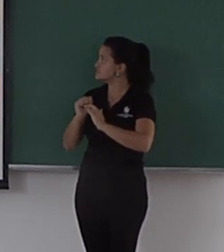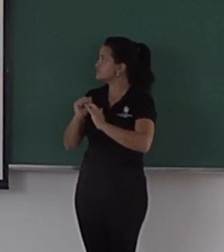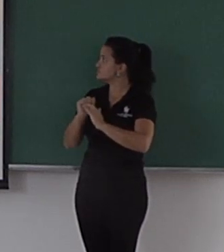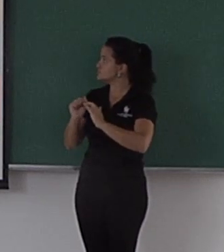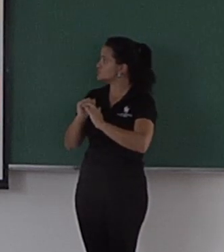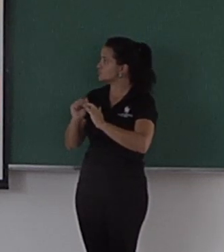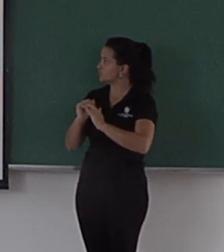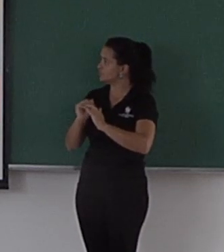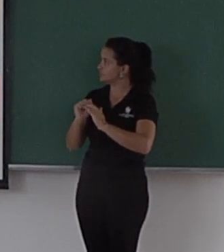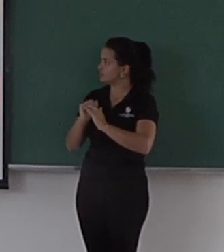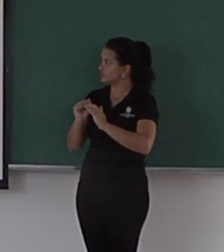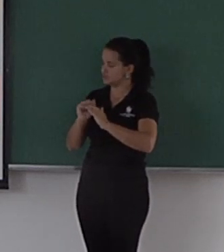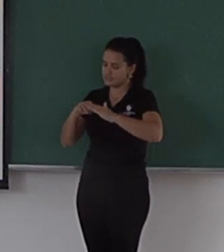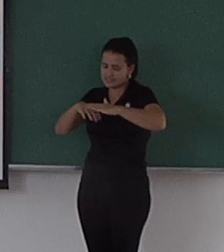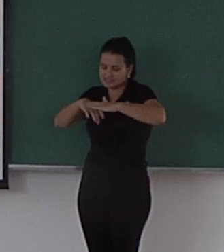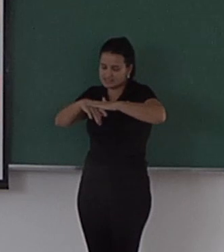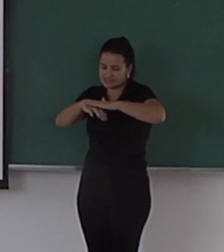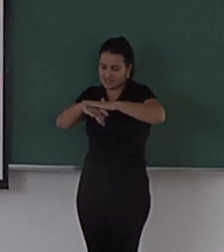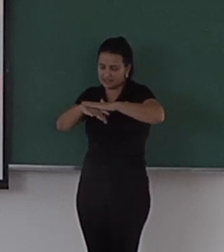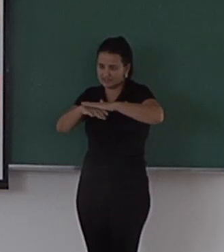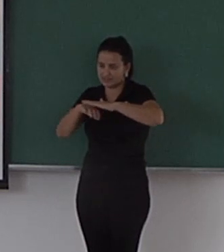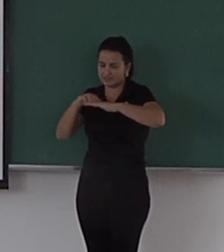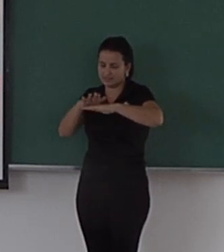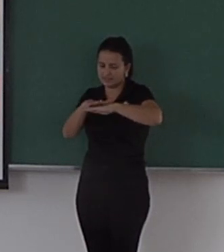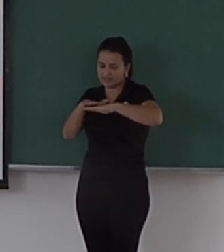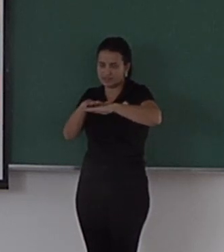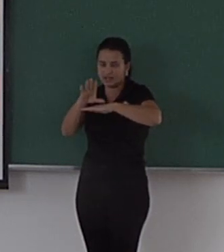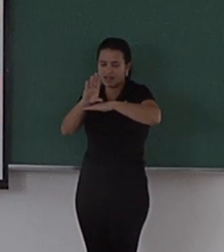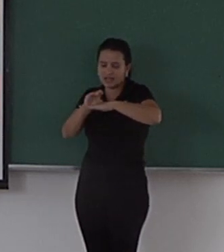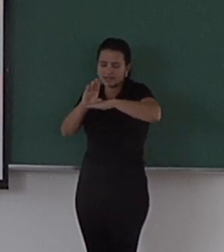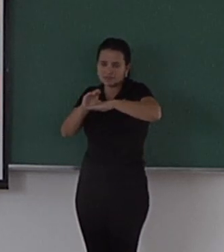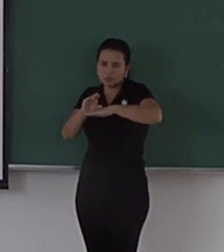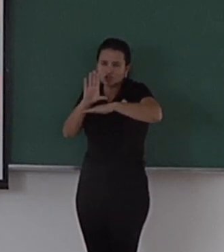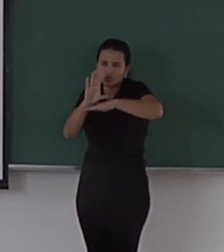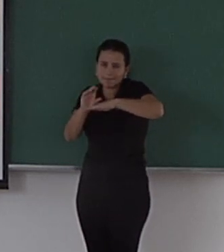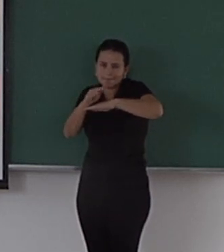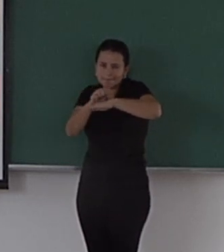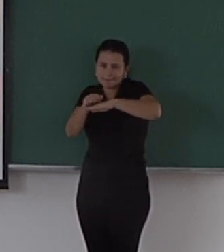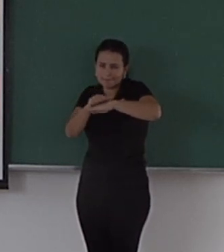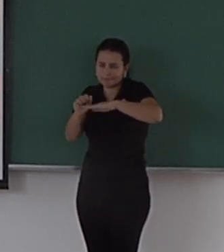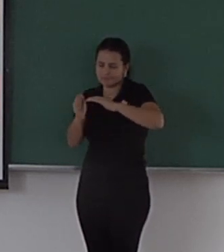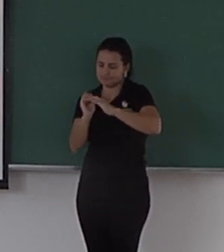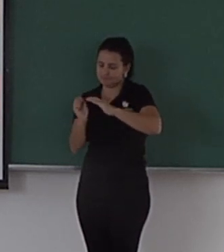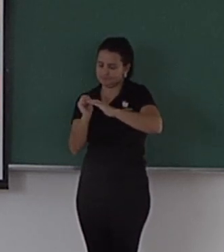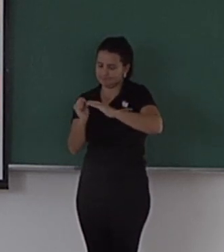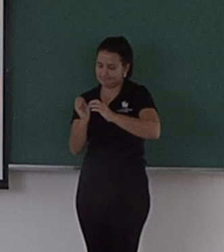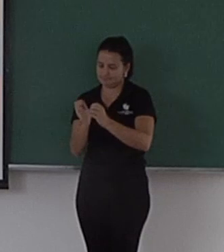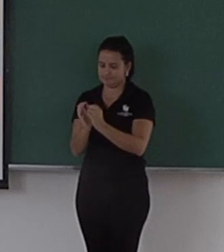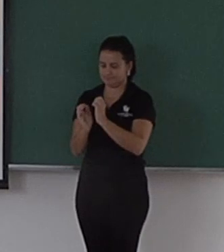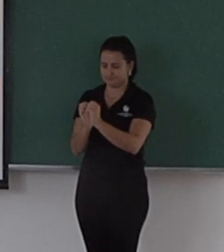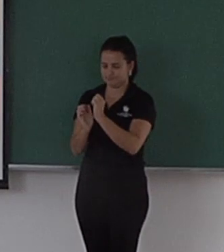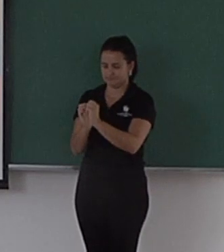escovinha. De um lado são cerdas, de outro lado é uma esponja bem macia. Então as cerdas a gente esfrega os dedos debaixo